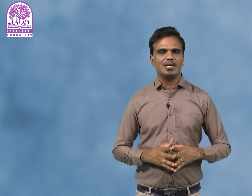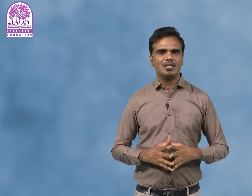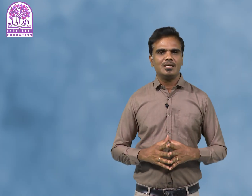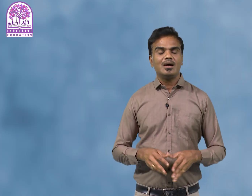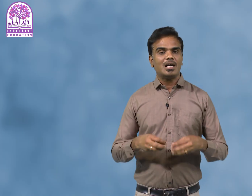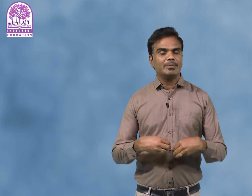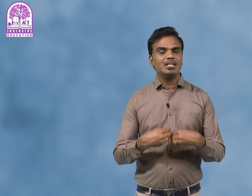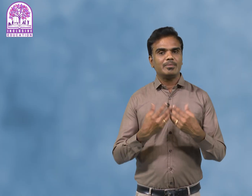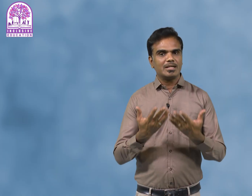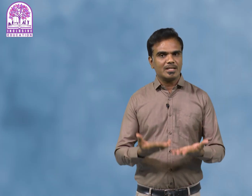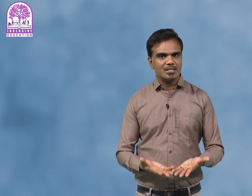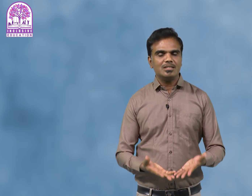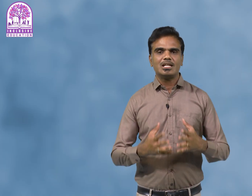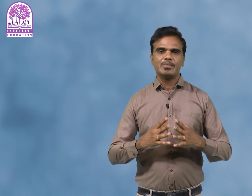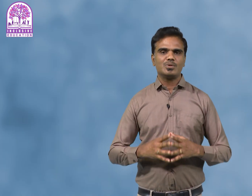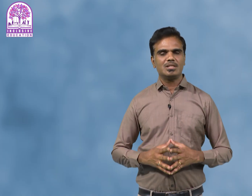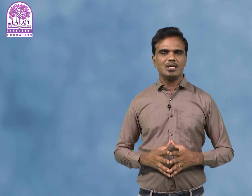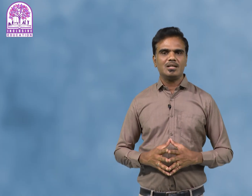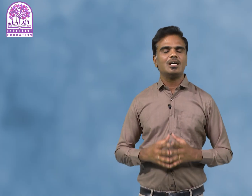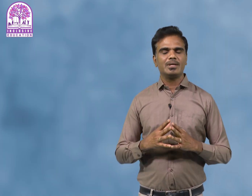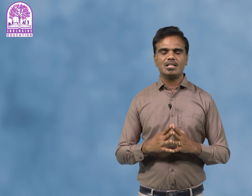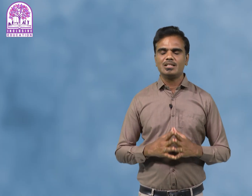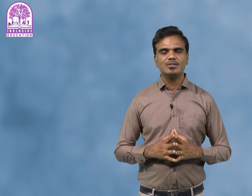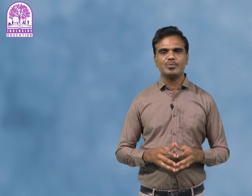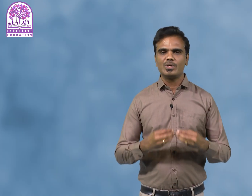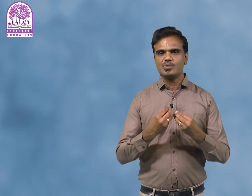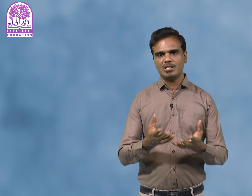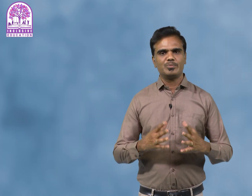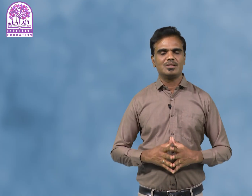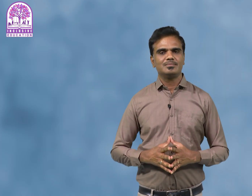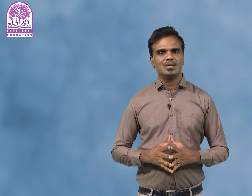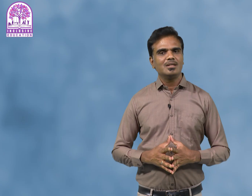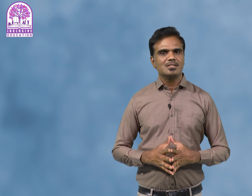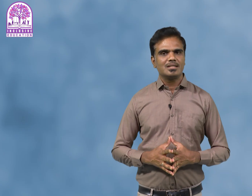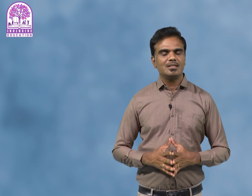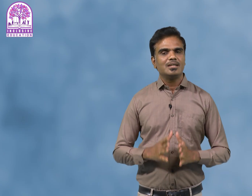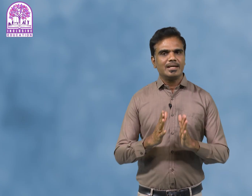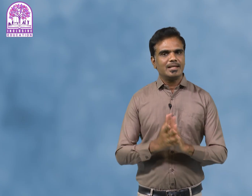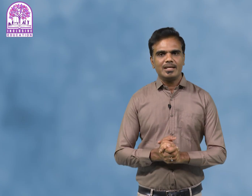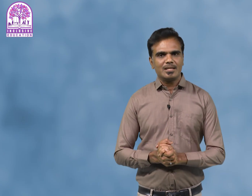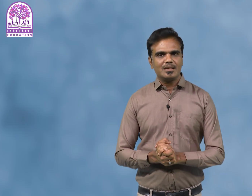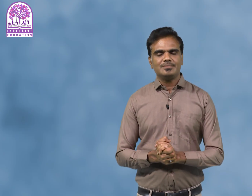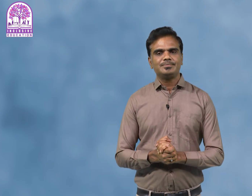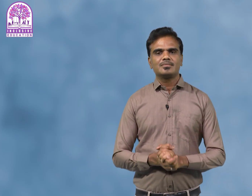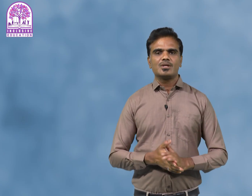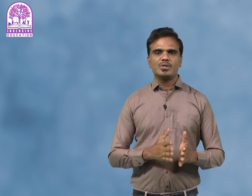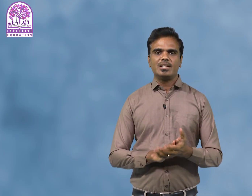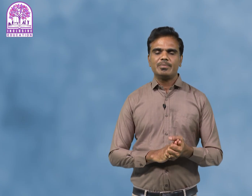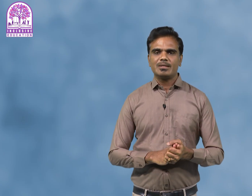பண்ணலாம், அது எப்படி இந்த மாணவர்களுக்கு நம்ம சொல்லித்தரலாம் அப்படிங்கிற எல்லாத்தையும் நான் உங்களுக்கு சொல்லித்தர போகிறேன். சரிங்களா? எல்லாம் ரெடியாக இருக்கீங்களா? ஸோ எல்லாம் என்ன பண்ணுங்க அப்படின்னா,